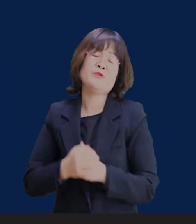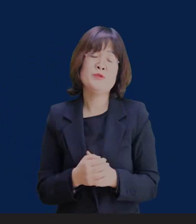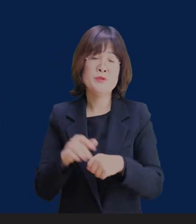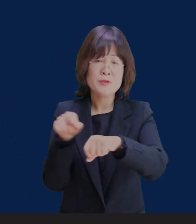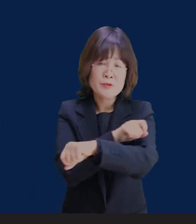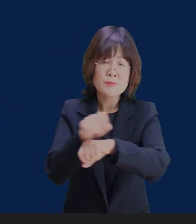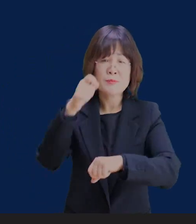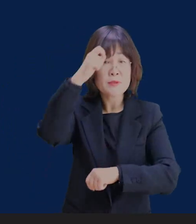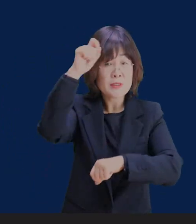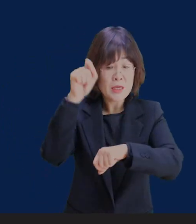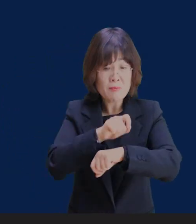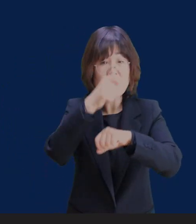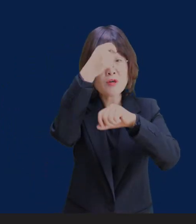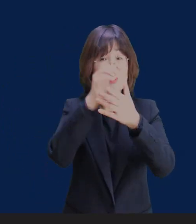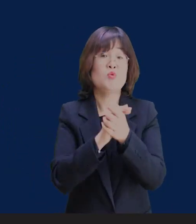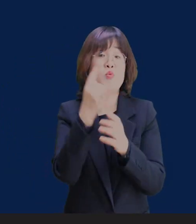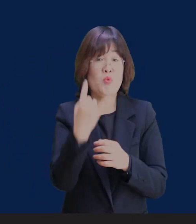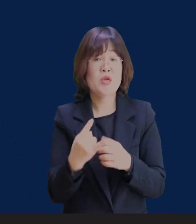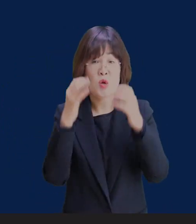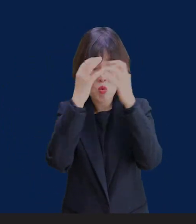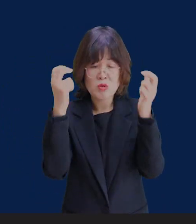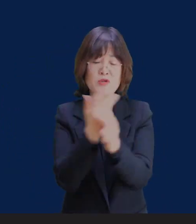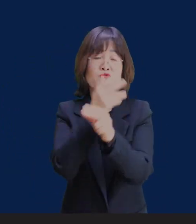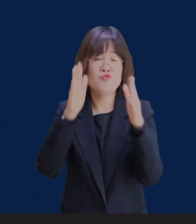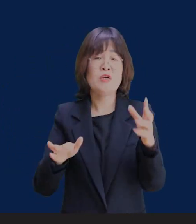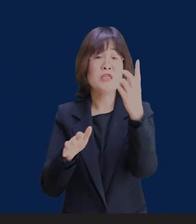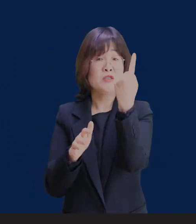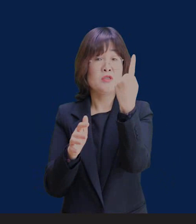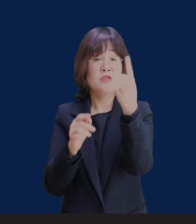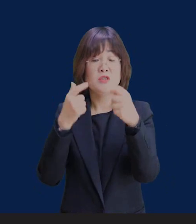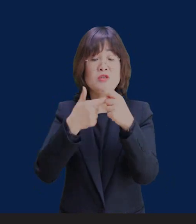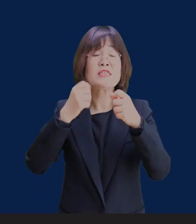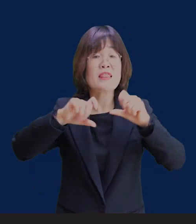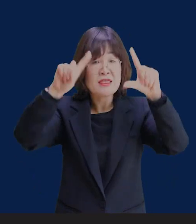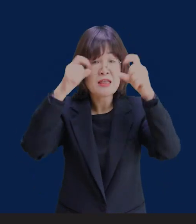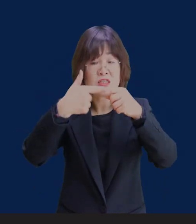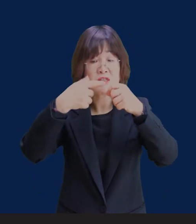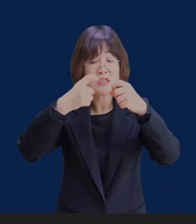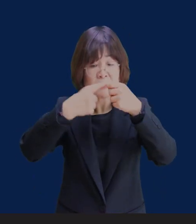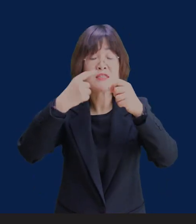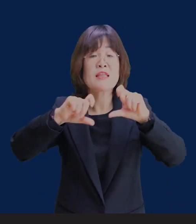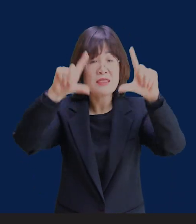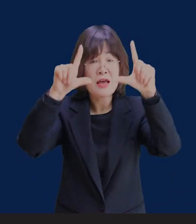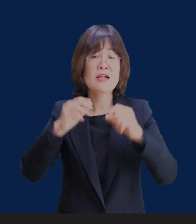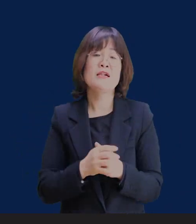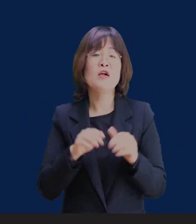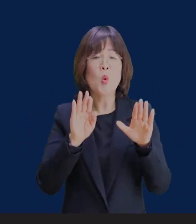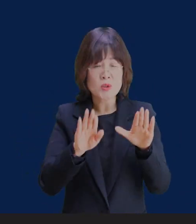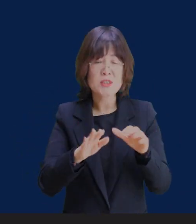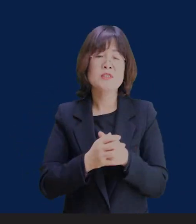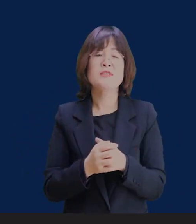바랍니다. 특별 새벽 기도회 고난주간 첫날 성전을 천결케 하신